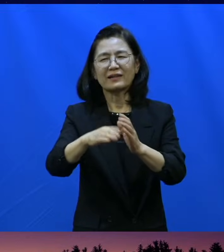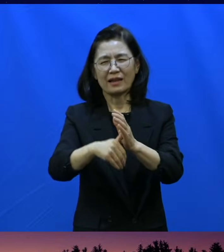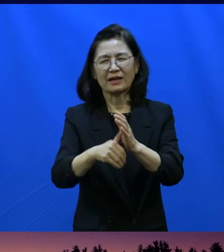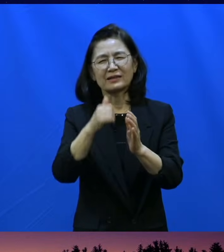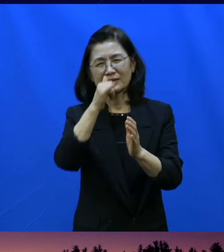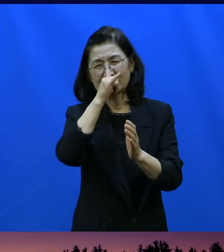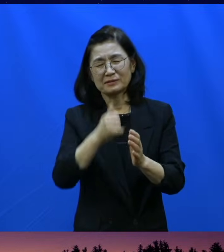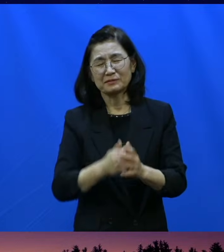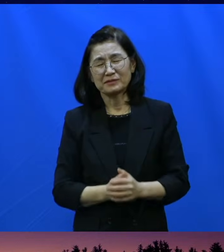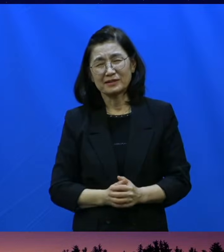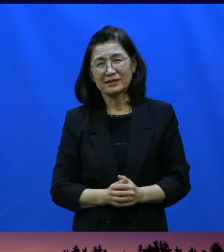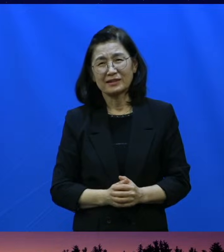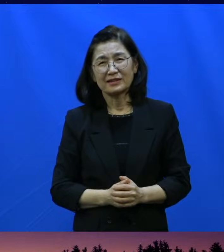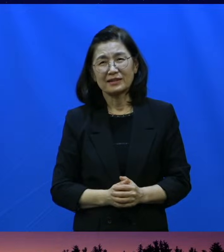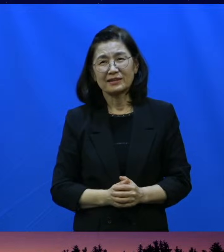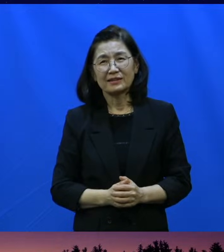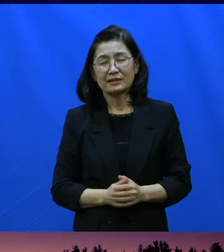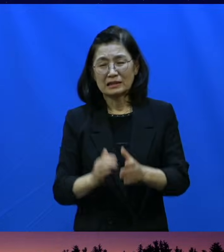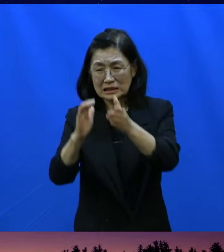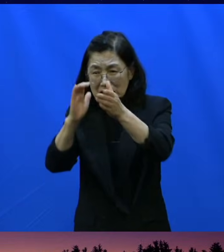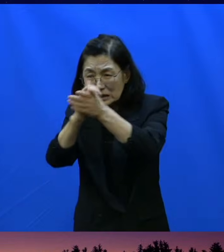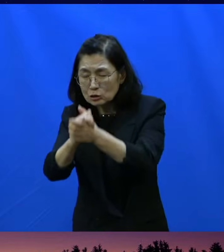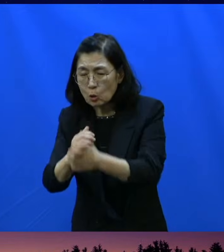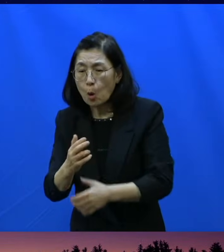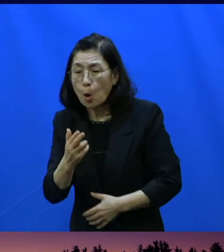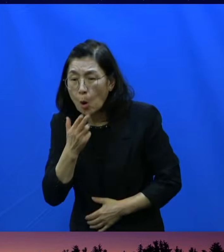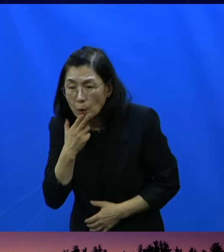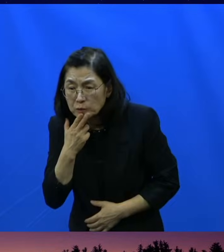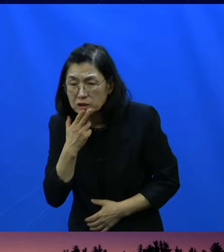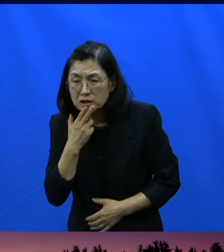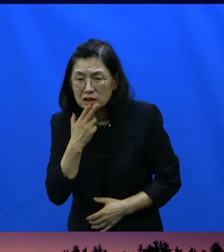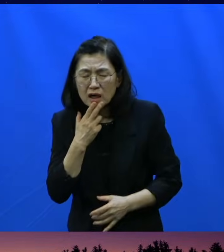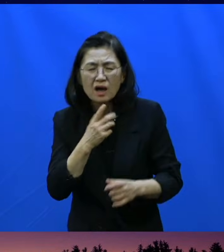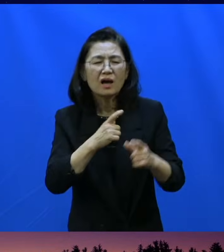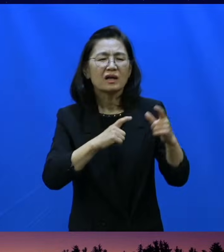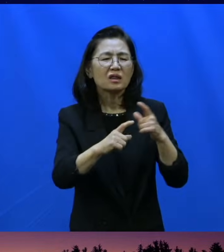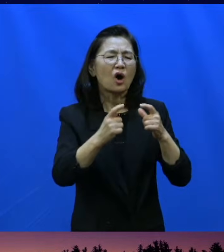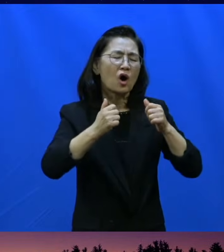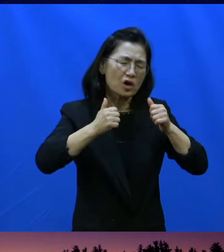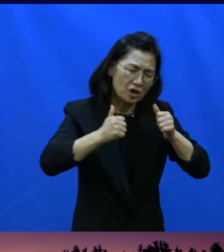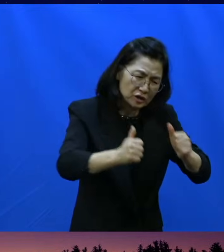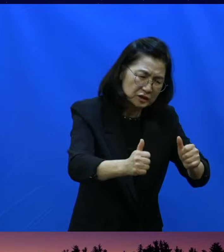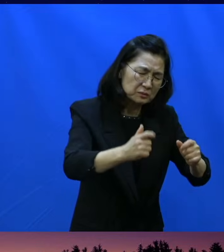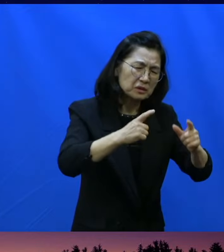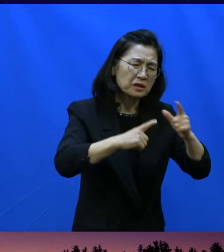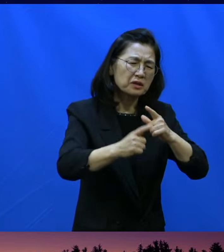여러분, 그렇게 기도 안 하고 더 열심히 하면